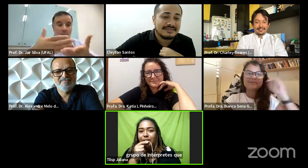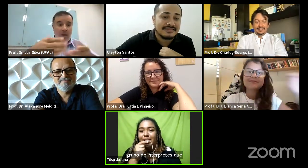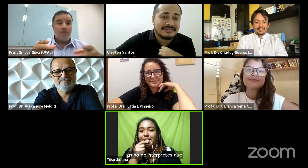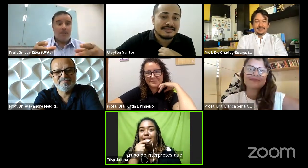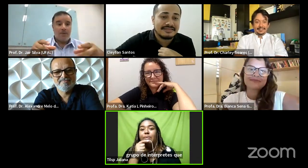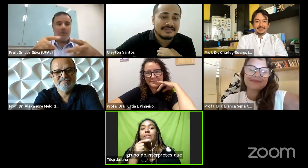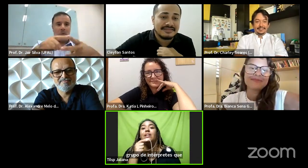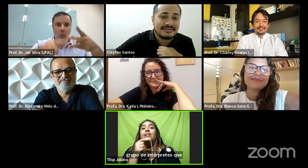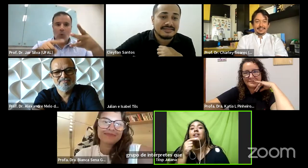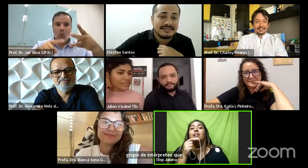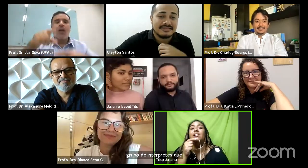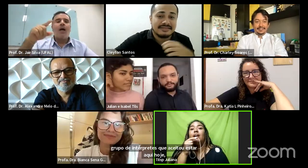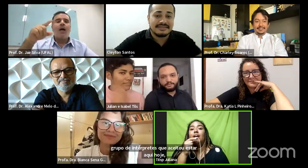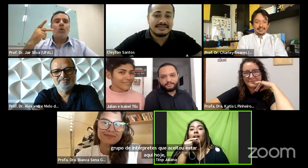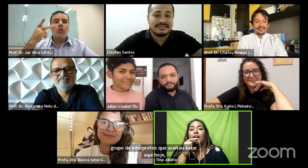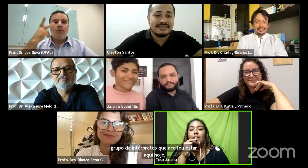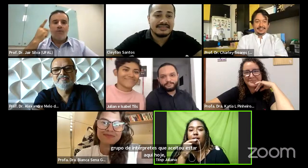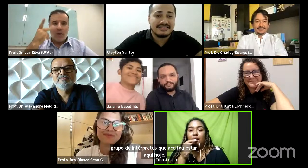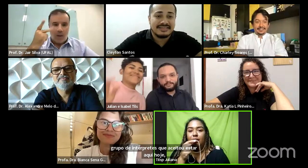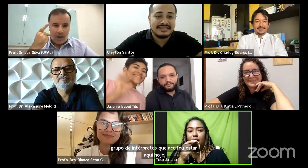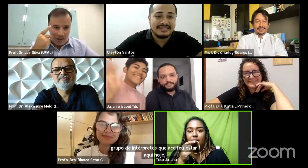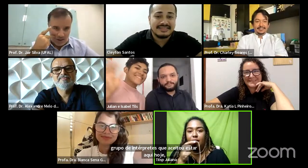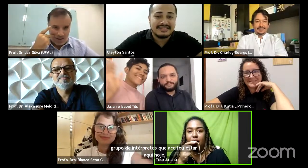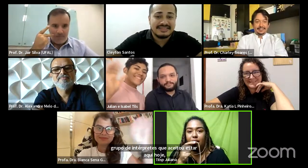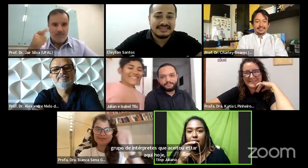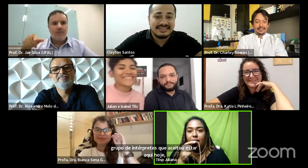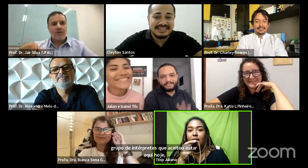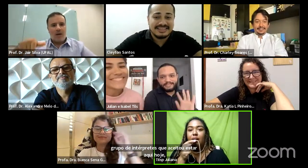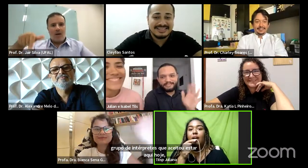conosco desde o início.